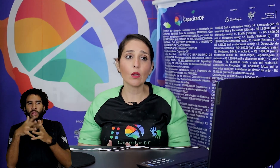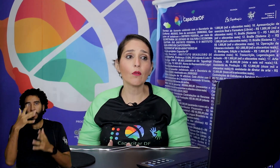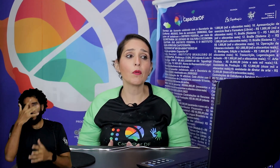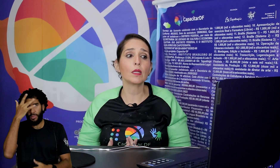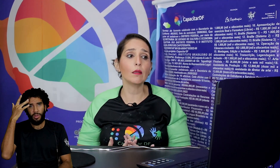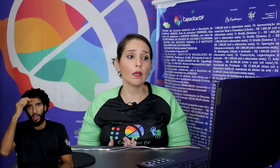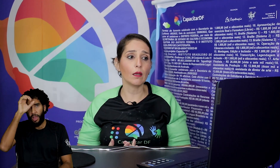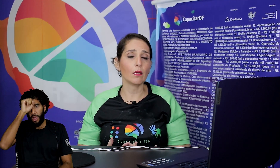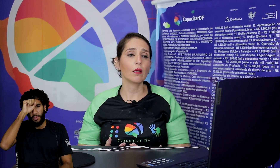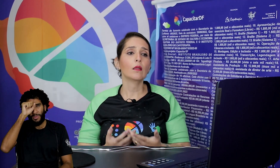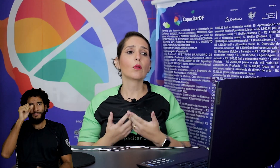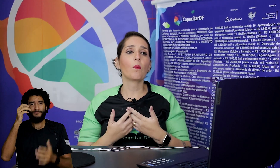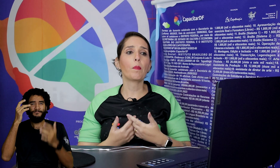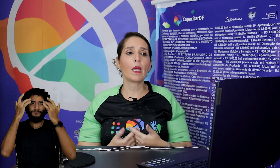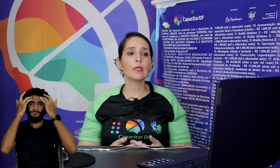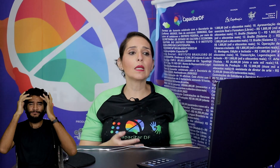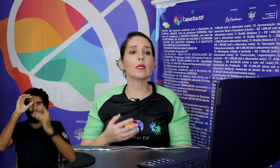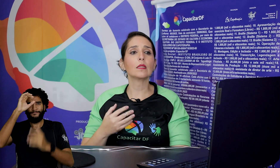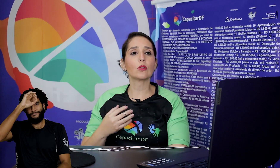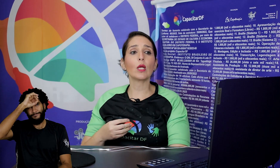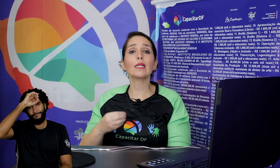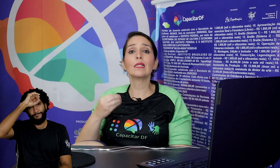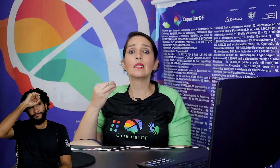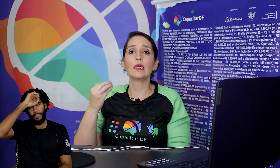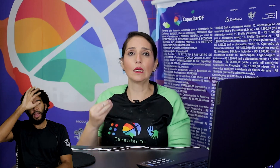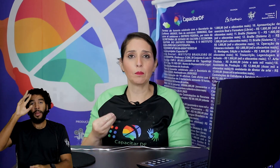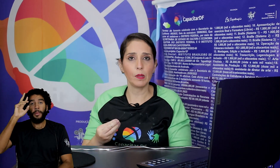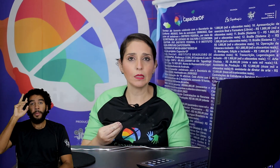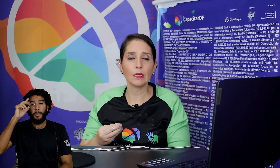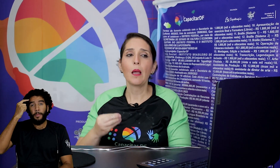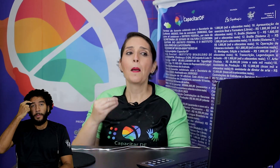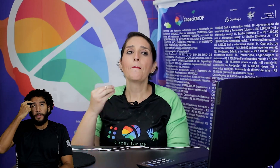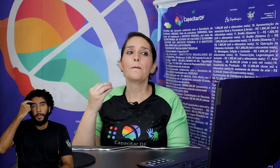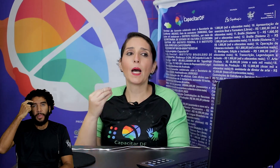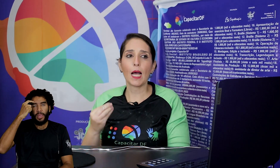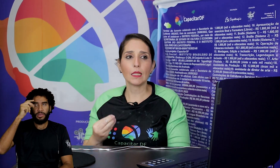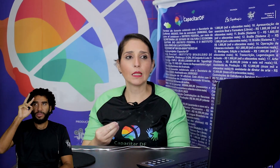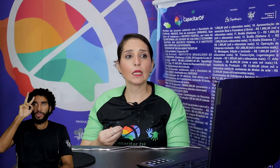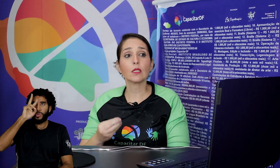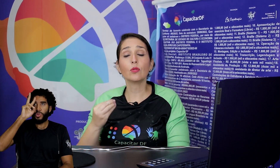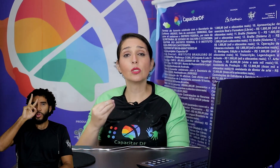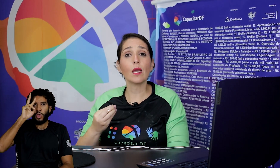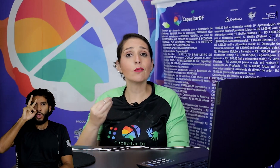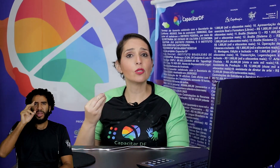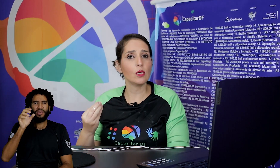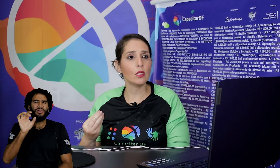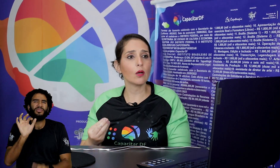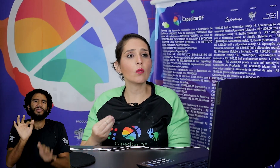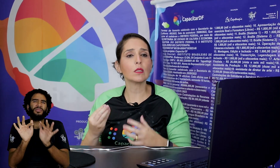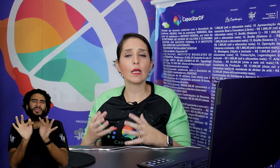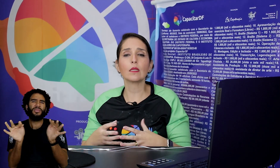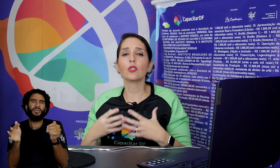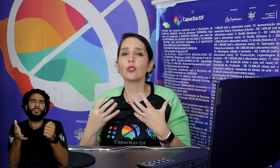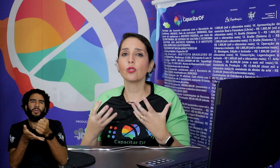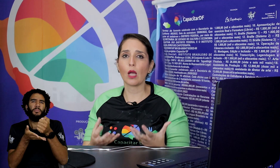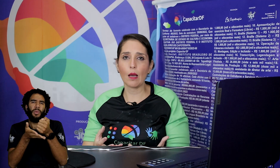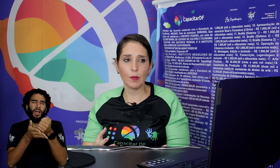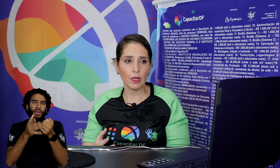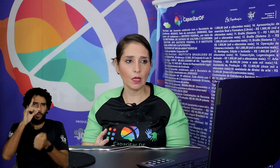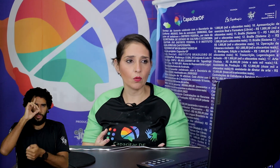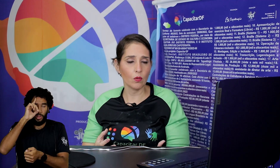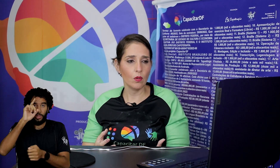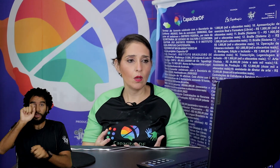aprendendo não vão entender. Então, pensem em histórias simples, básicas, do dia a dia, com sinais que a gente